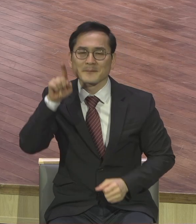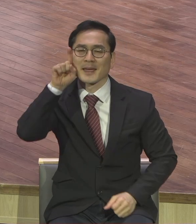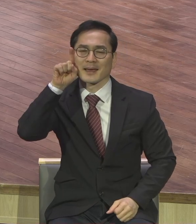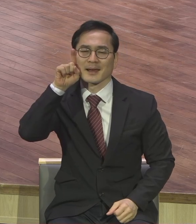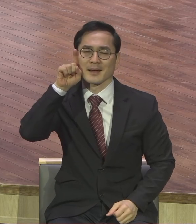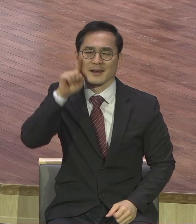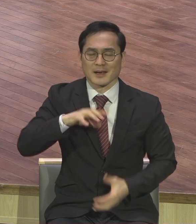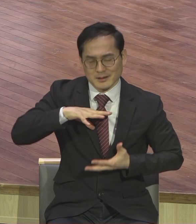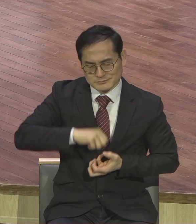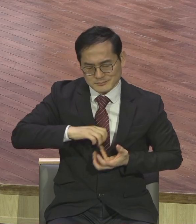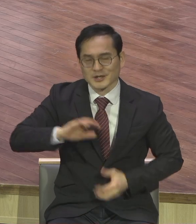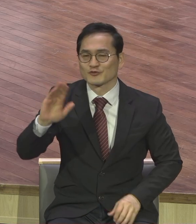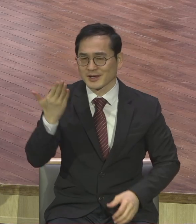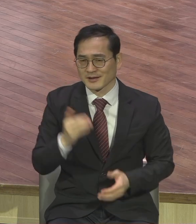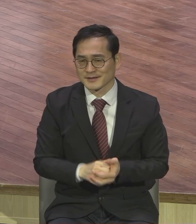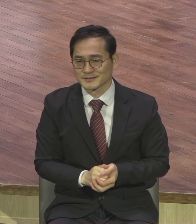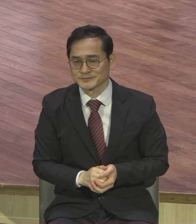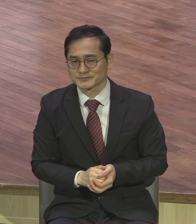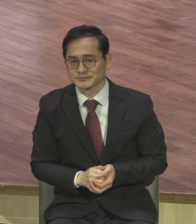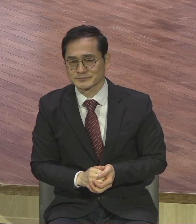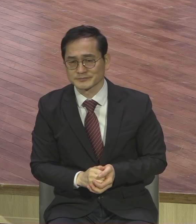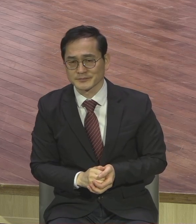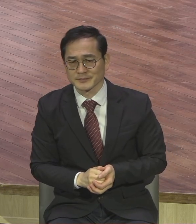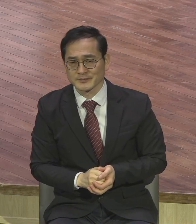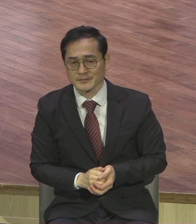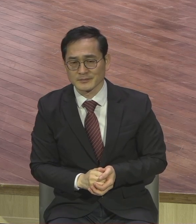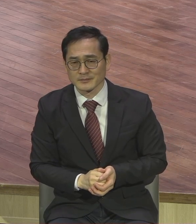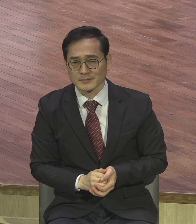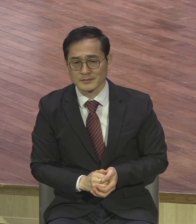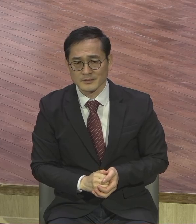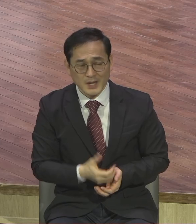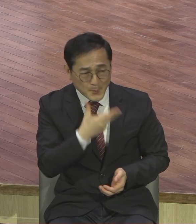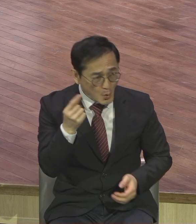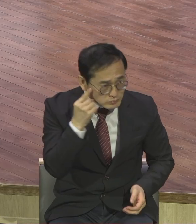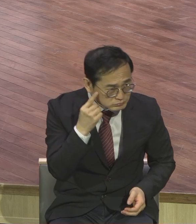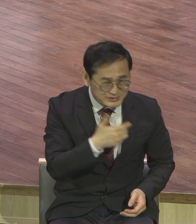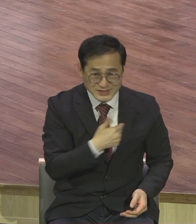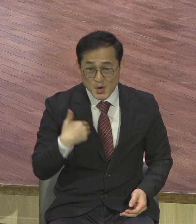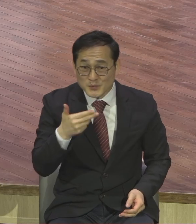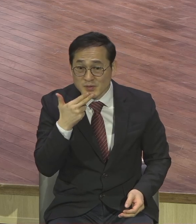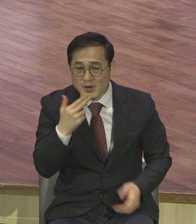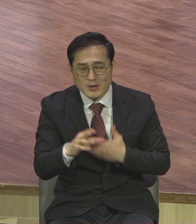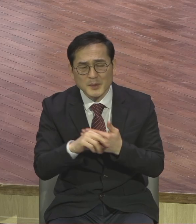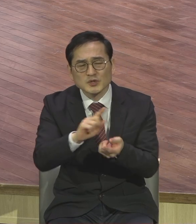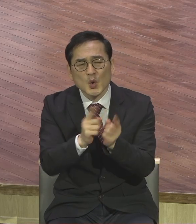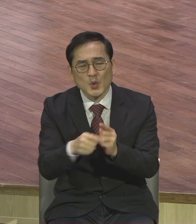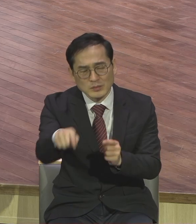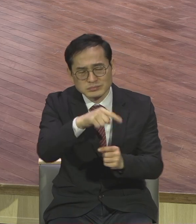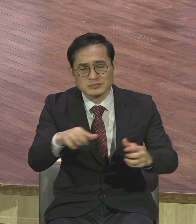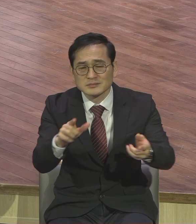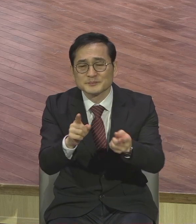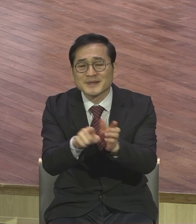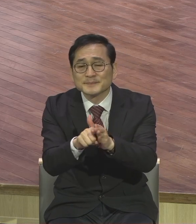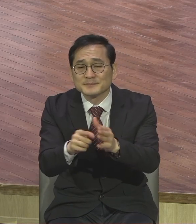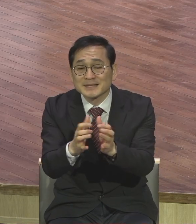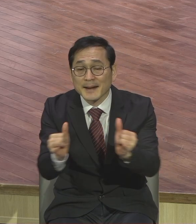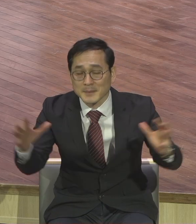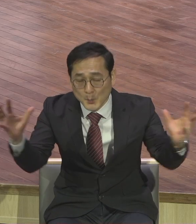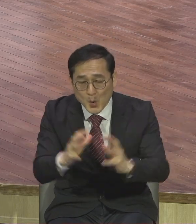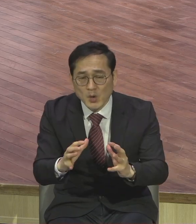이야기 말고 영적인 순수하게 영적 대화만 영적인 한번 해보시라고요. 이런 시간 타임을 가져야